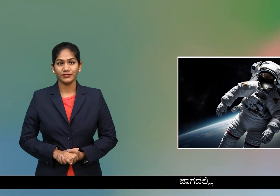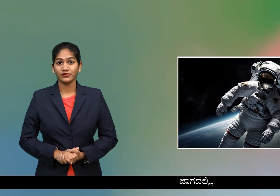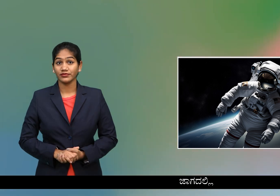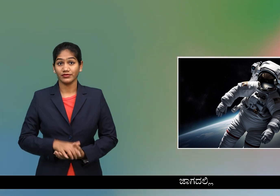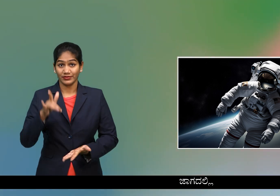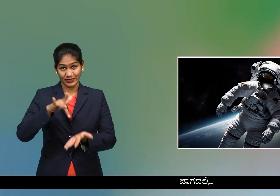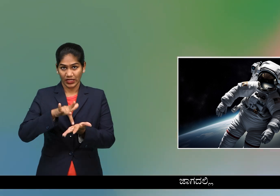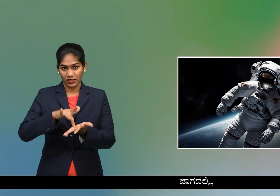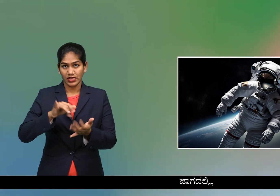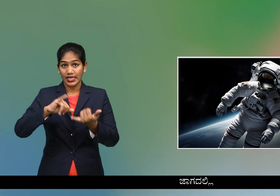ಜಾಗದಲ್ಲಿ